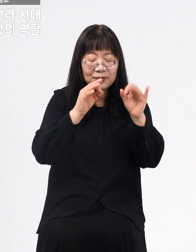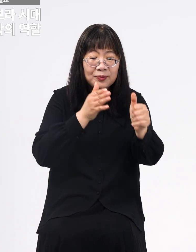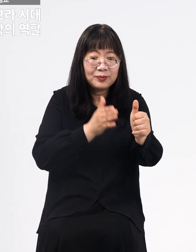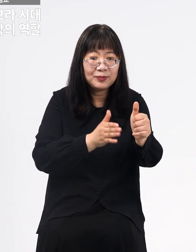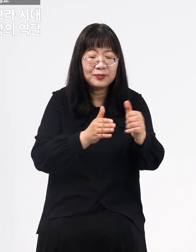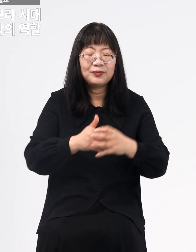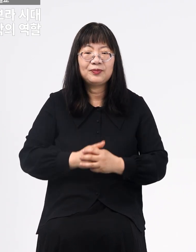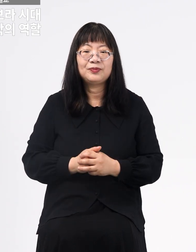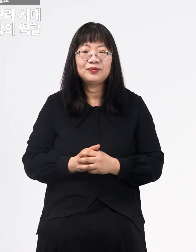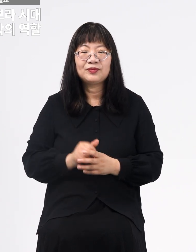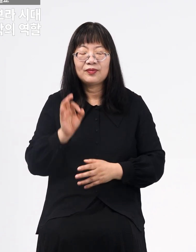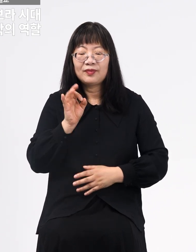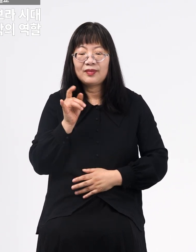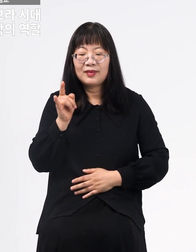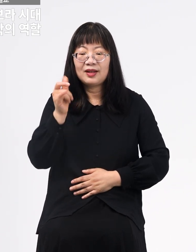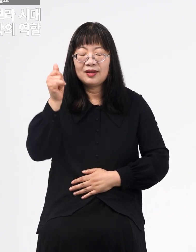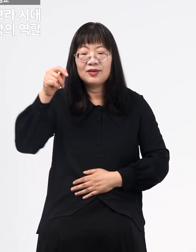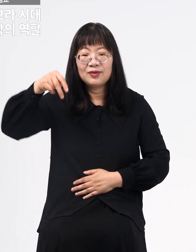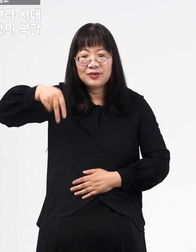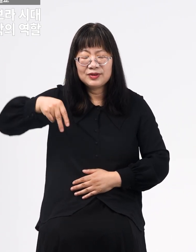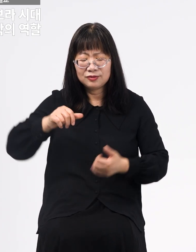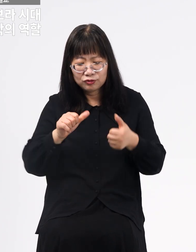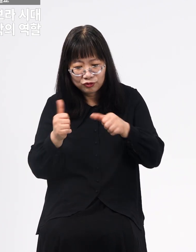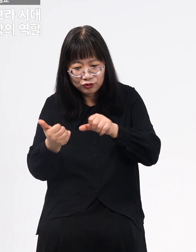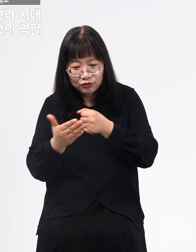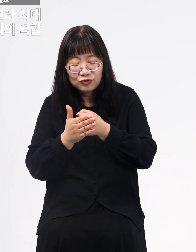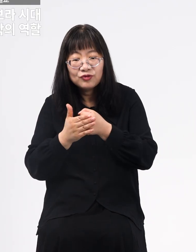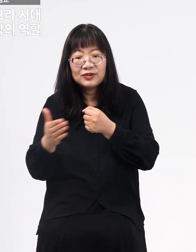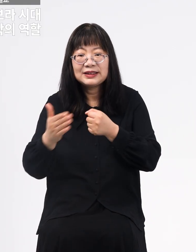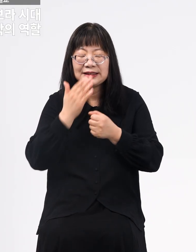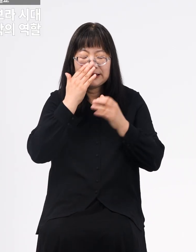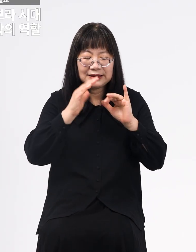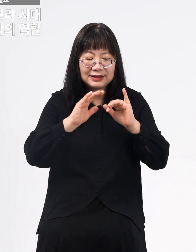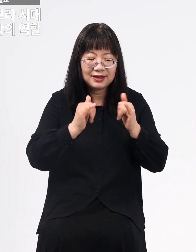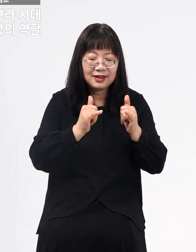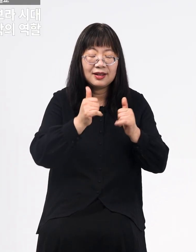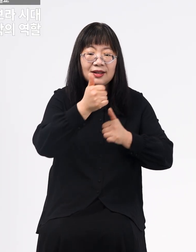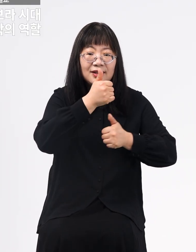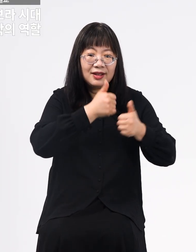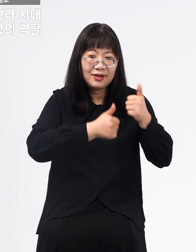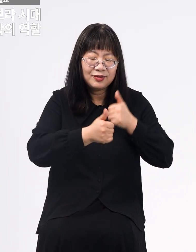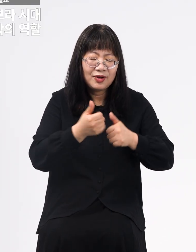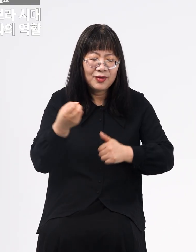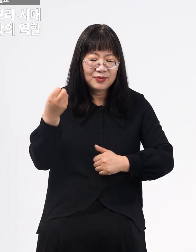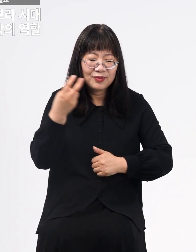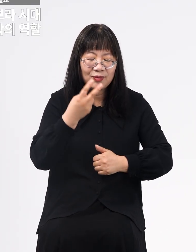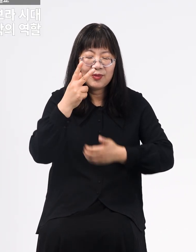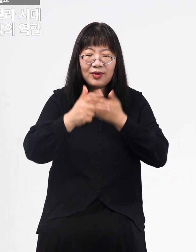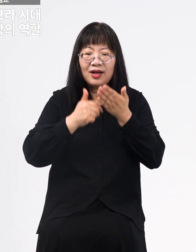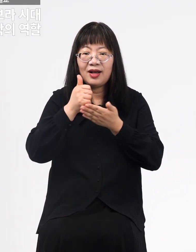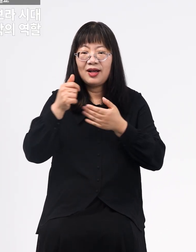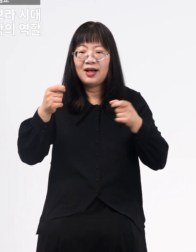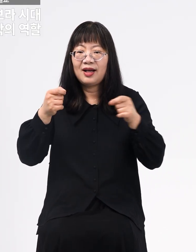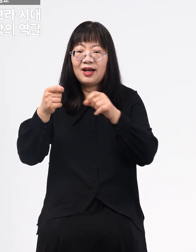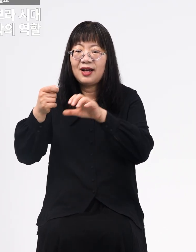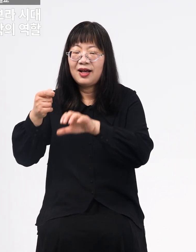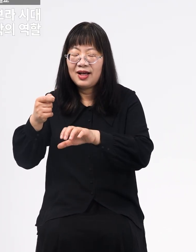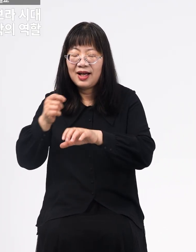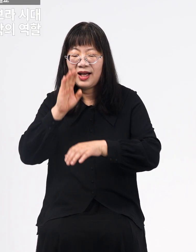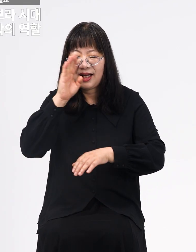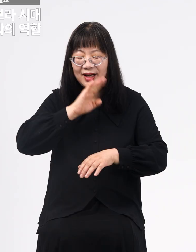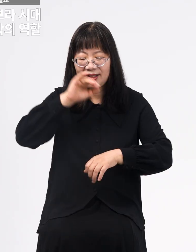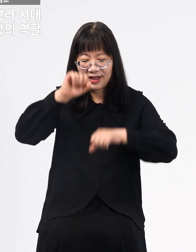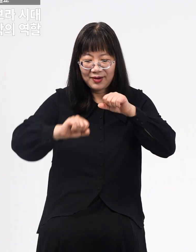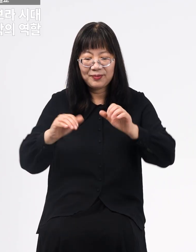있어요. 에웃이 죽으니 이스라엘 자손이 또 여호와의 목전에